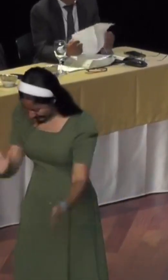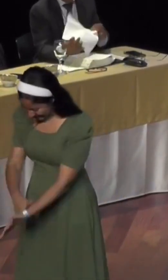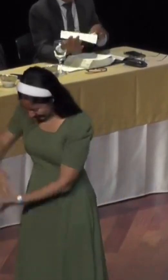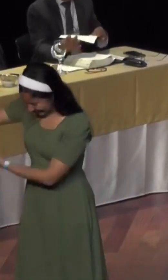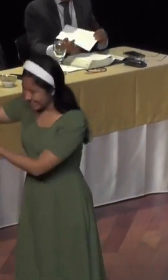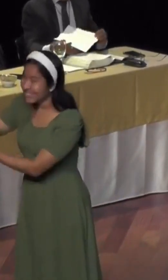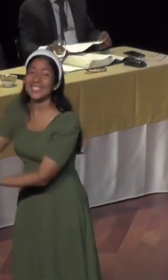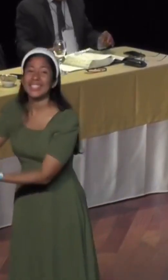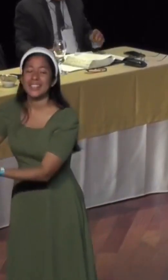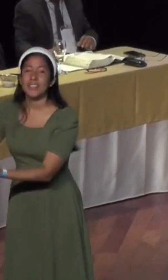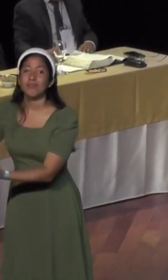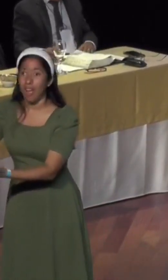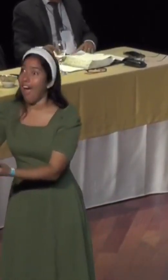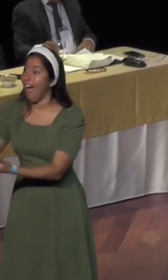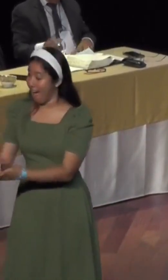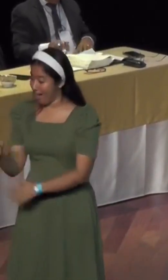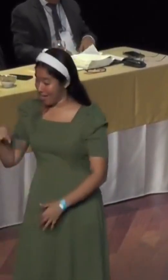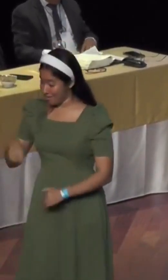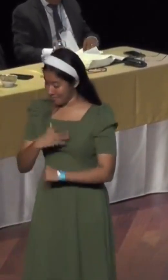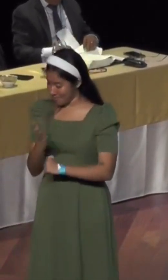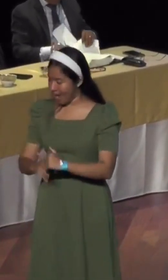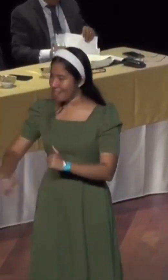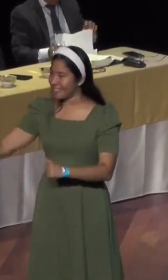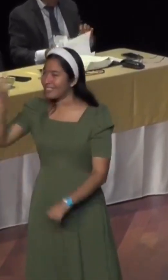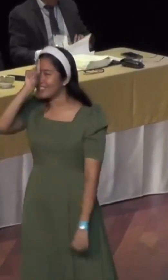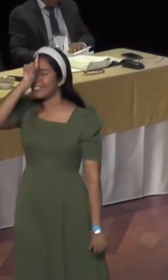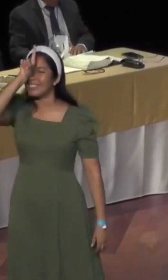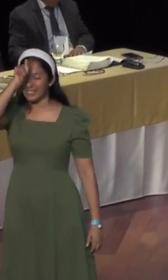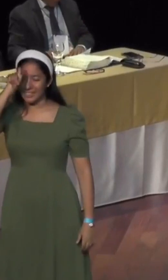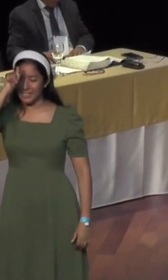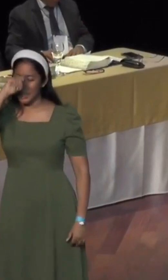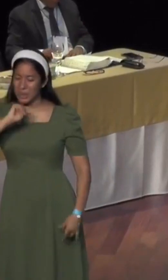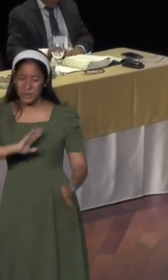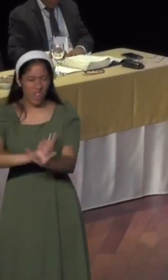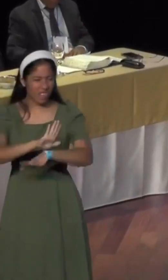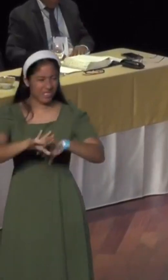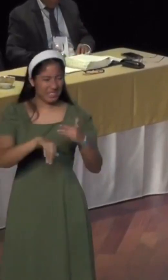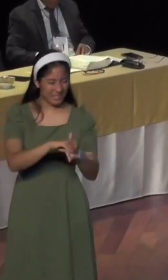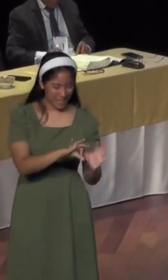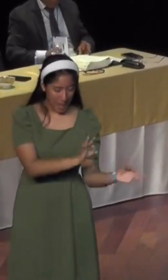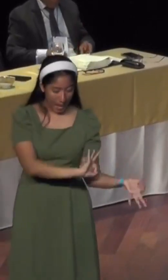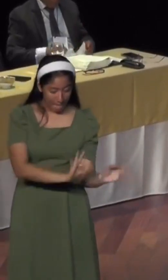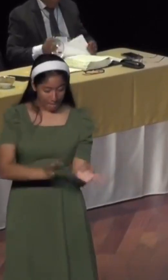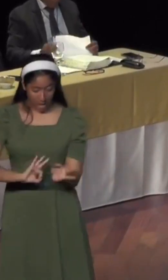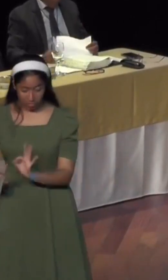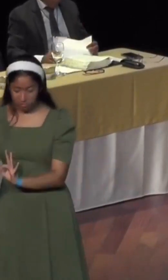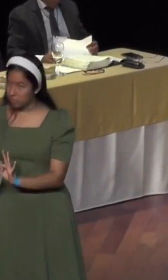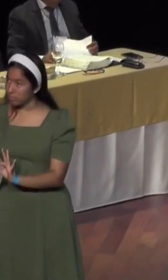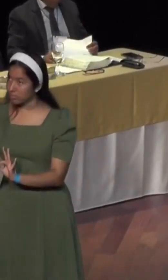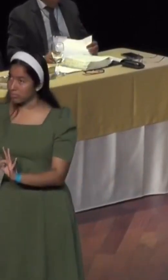Moisés fue ante Faraón, aleluya, con todo el potencial del cielo.